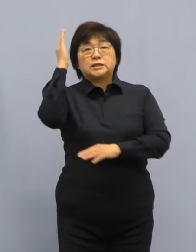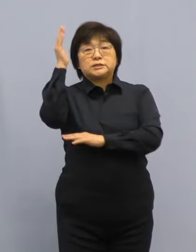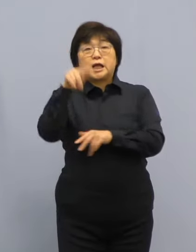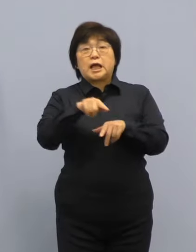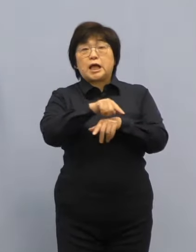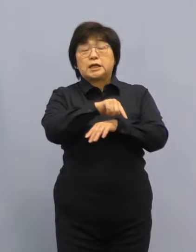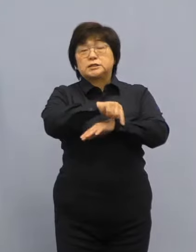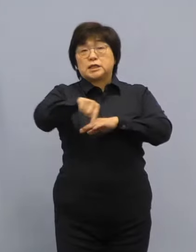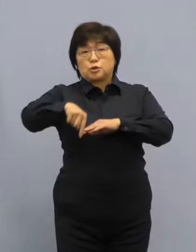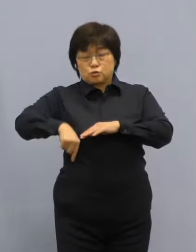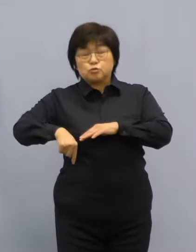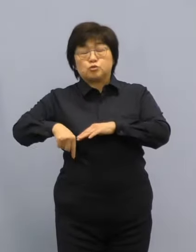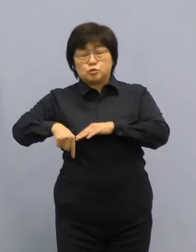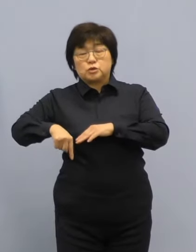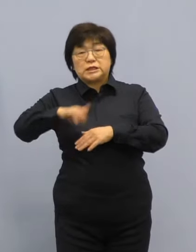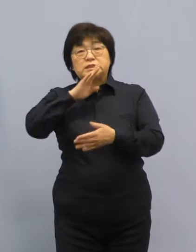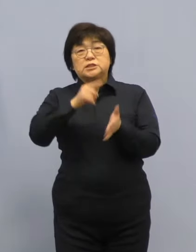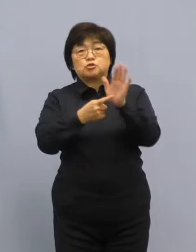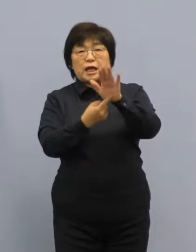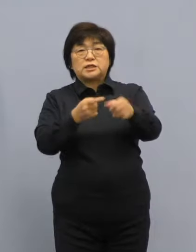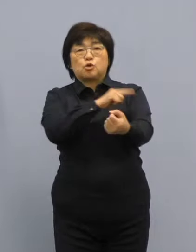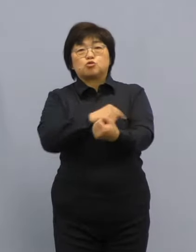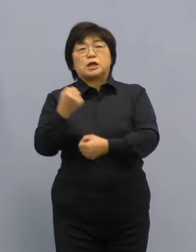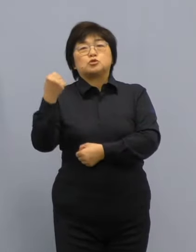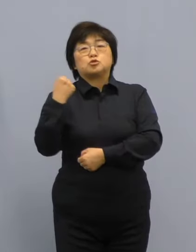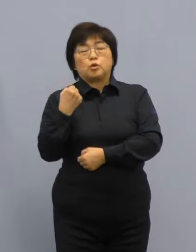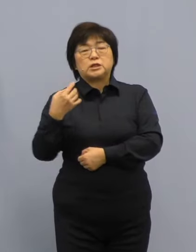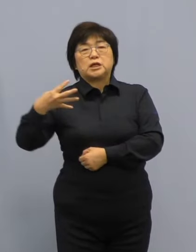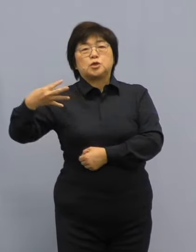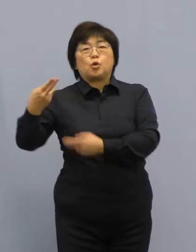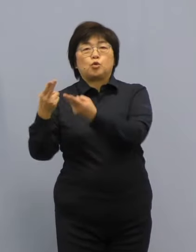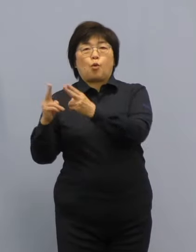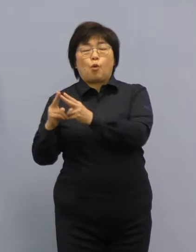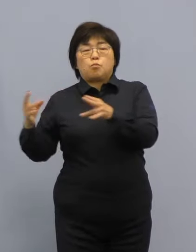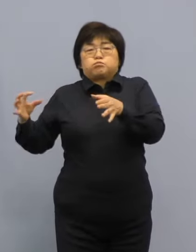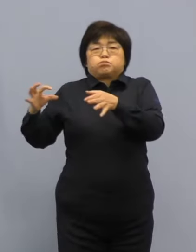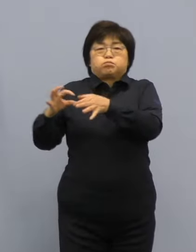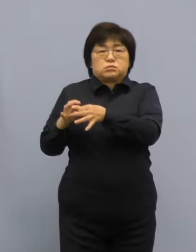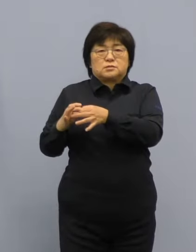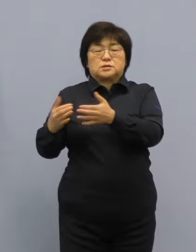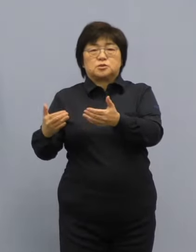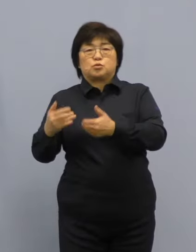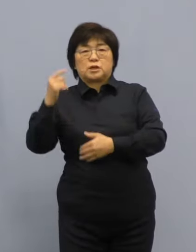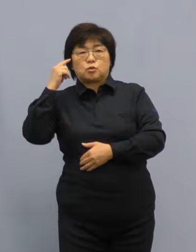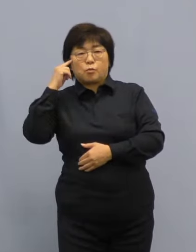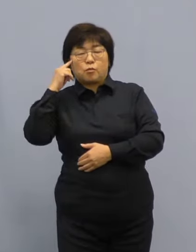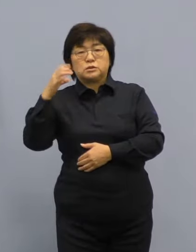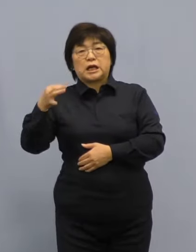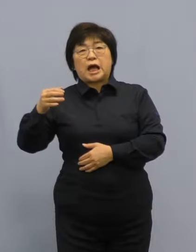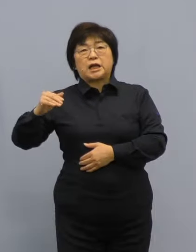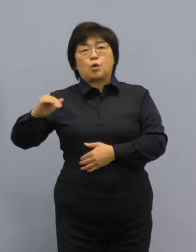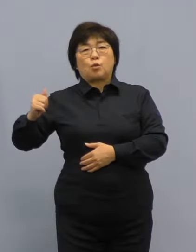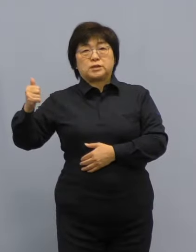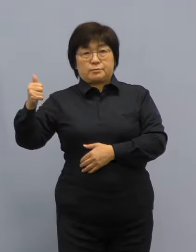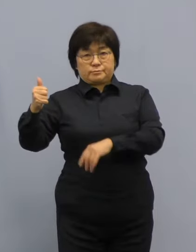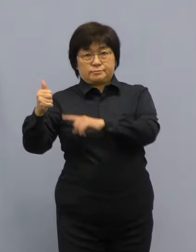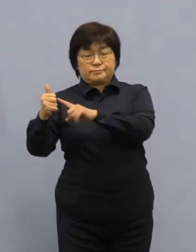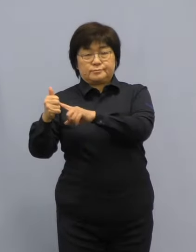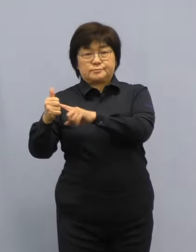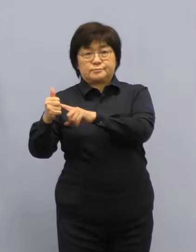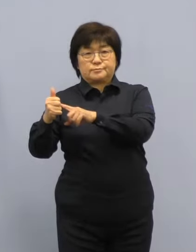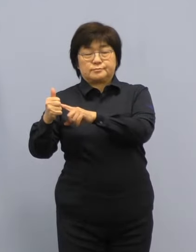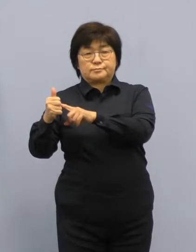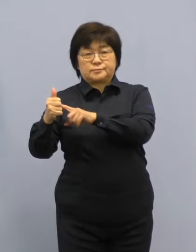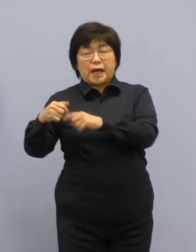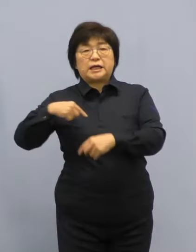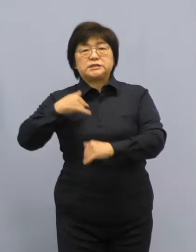い政権与党との連携を深めること、これも重要だと思っております。金子洋三様はですね、政権与